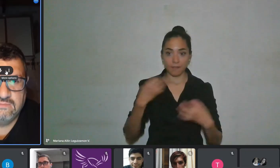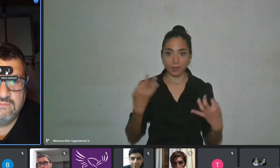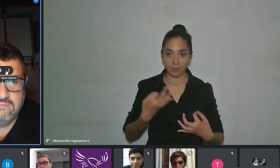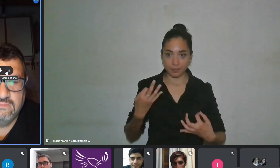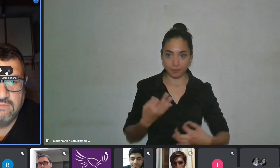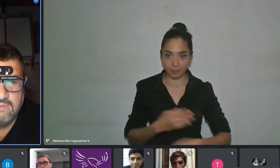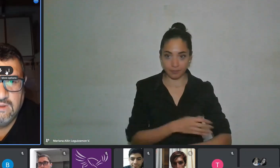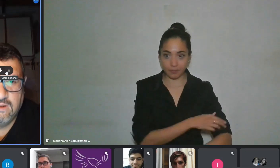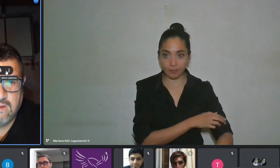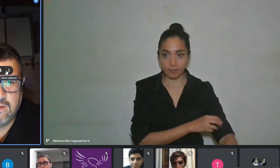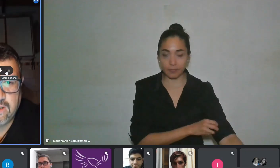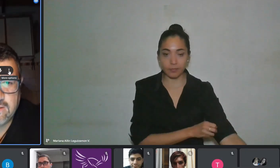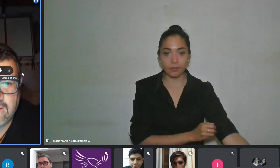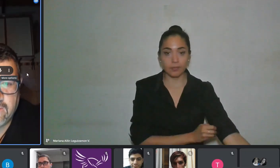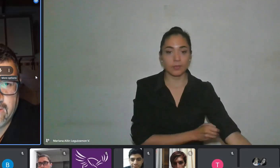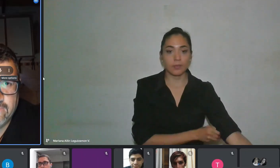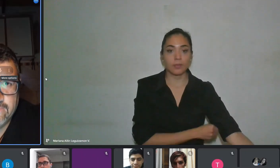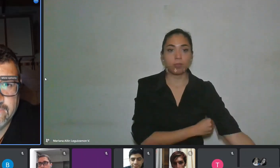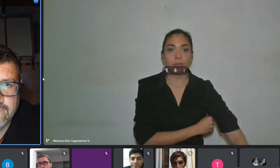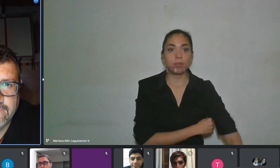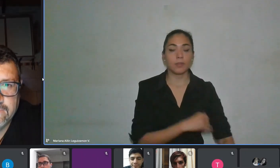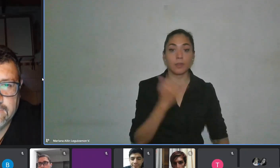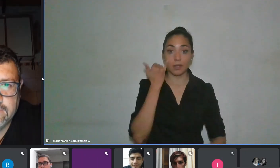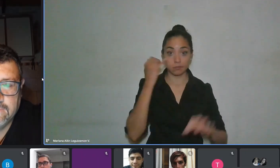está. Creo que ahí está, ¿verdad?